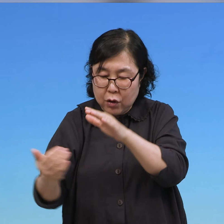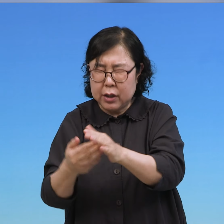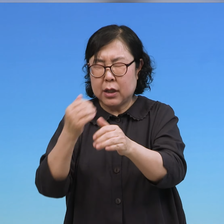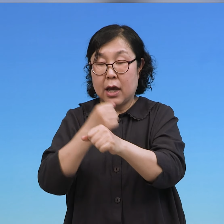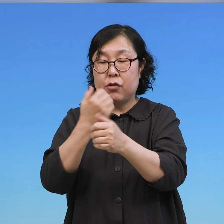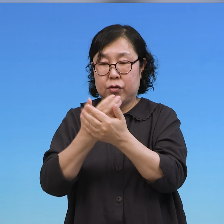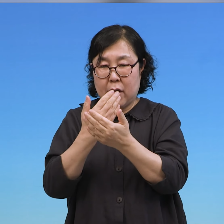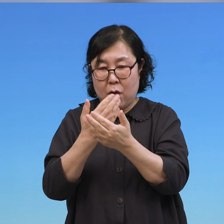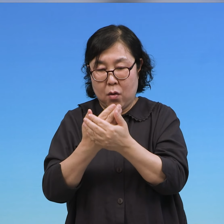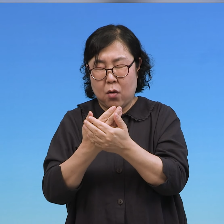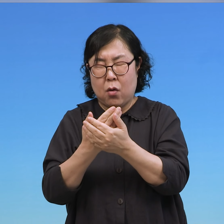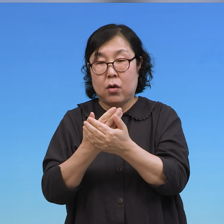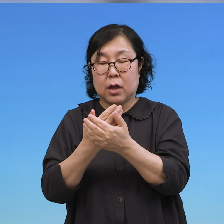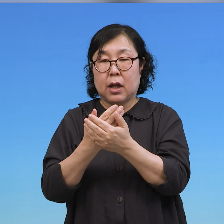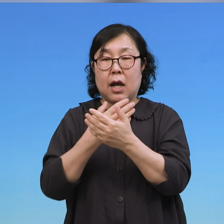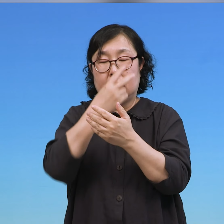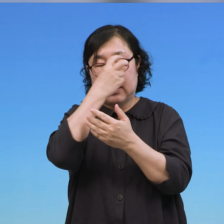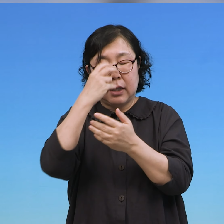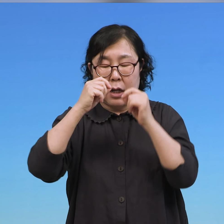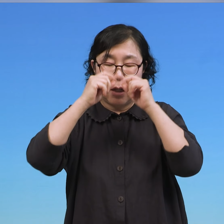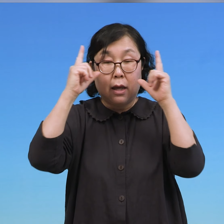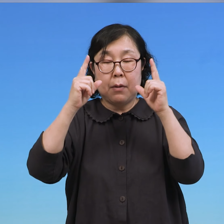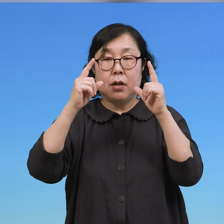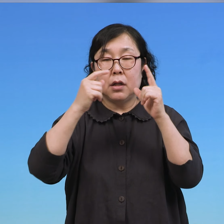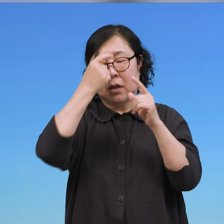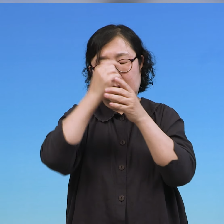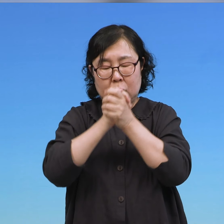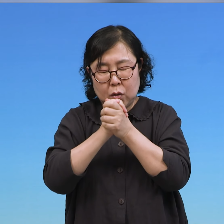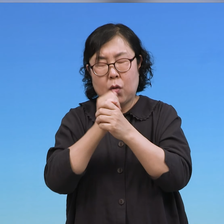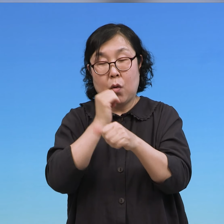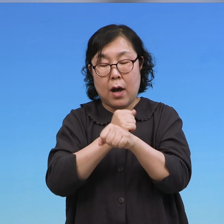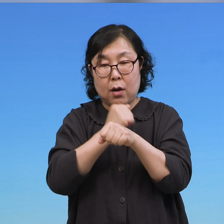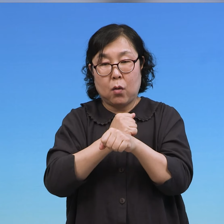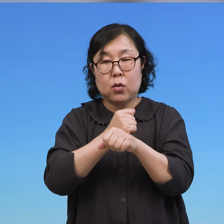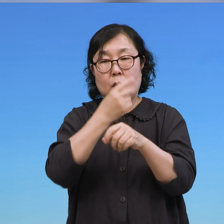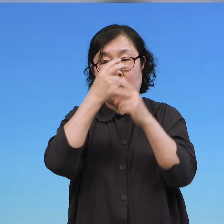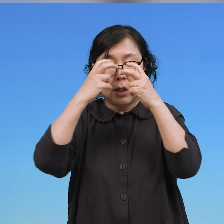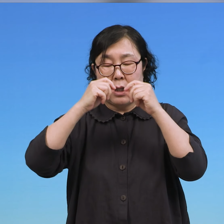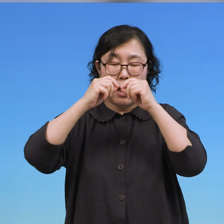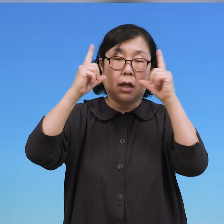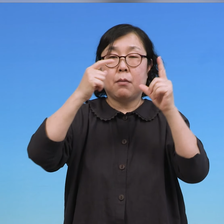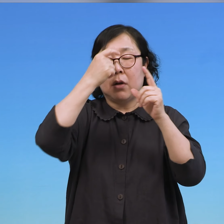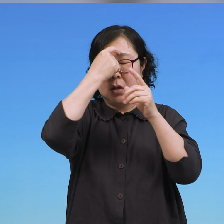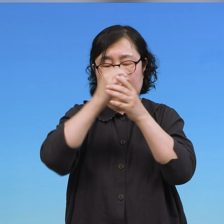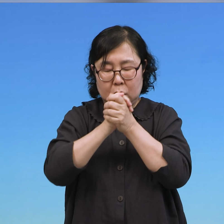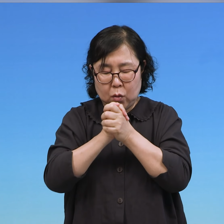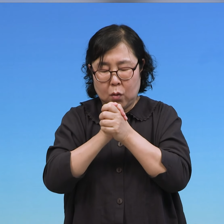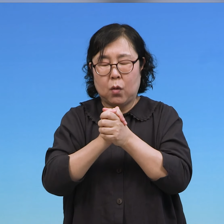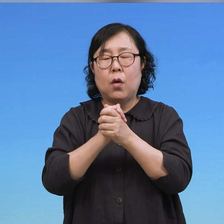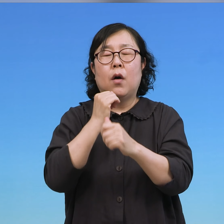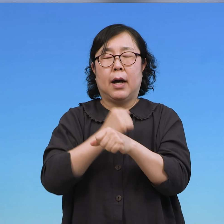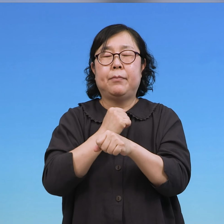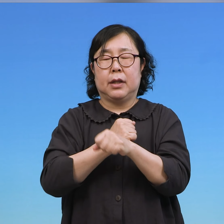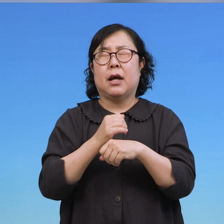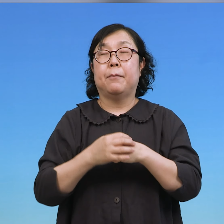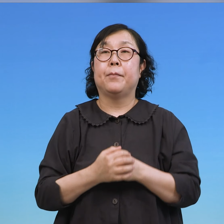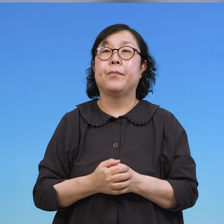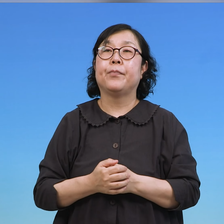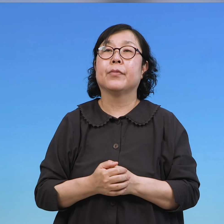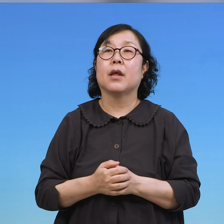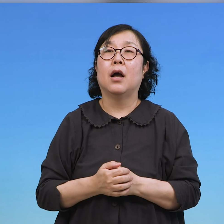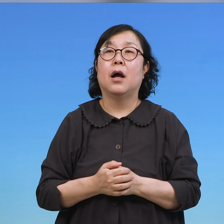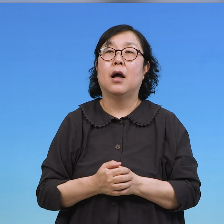일어나면은 또 그 기도가 나오고, 그러면서 왜 이 사수고생을 해야 되느냐, 왜 사수고생을 해야